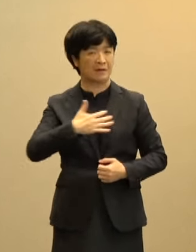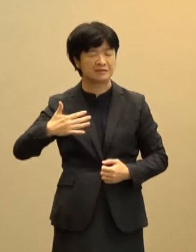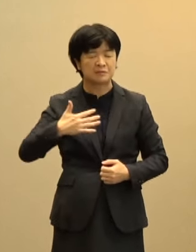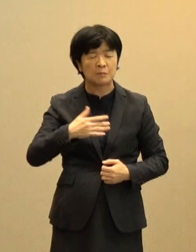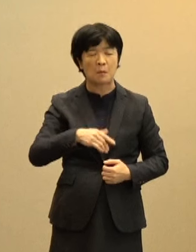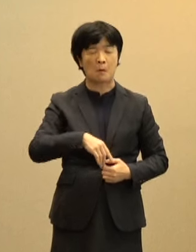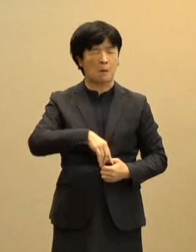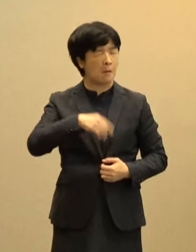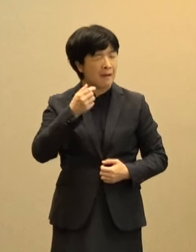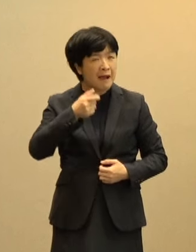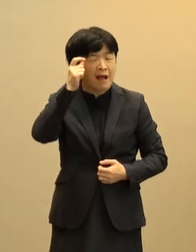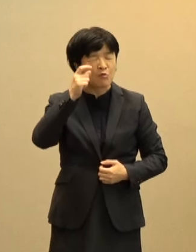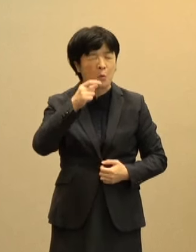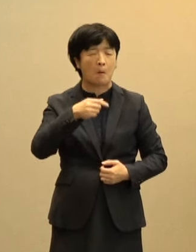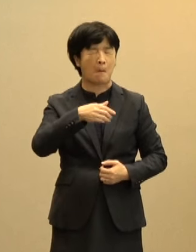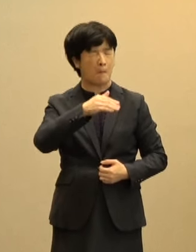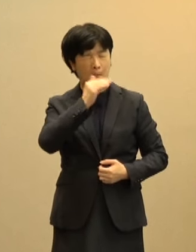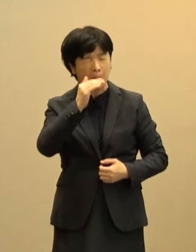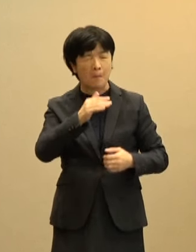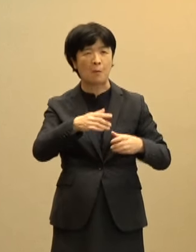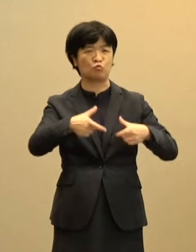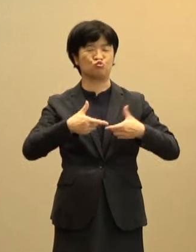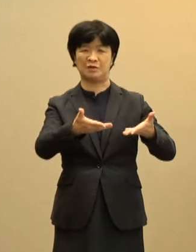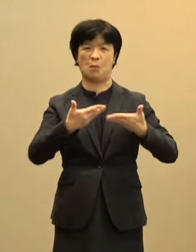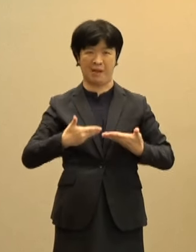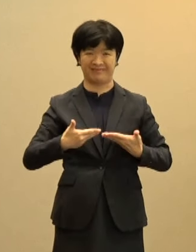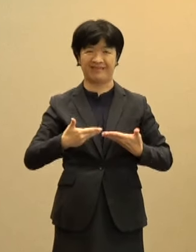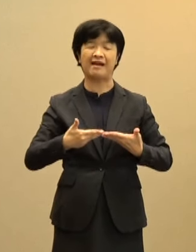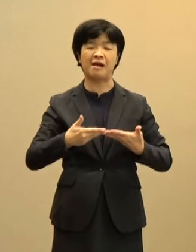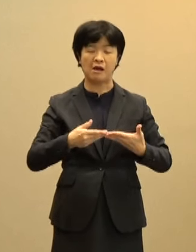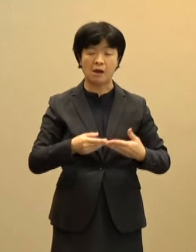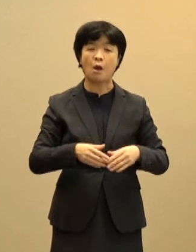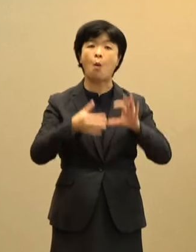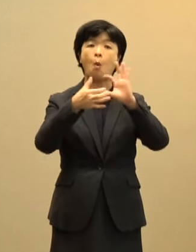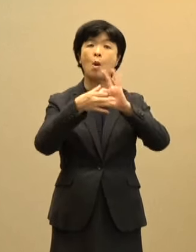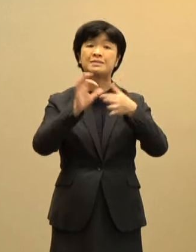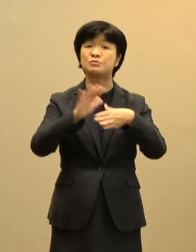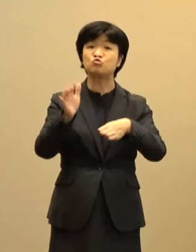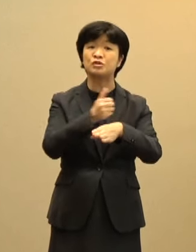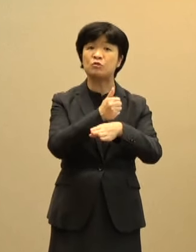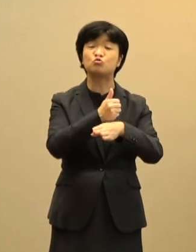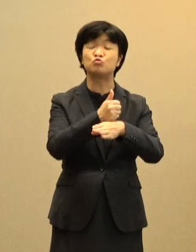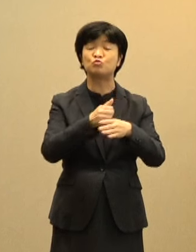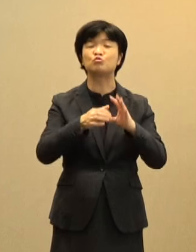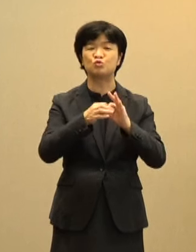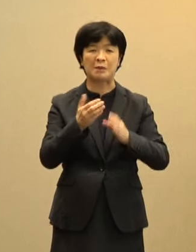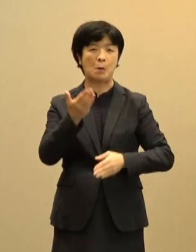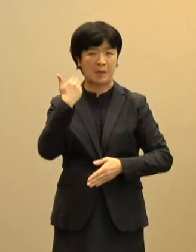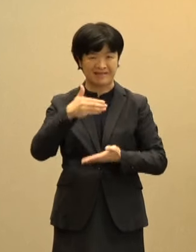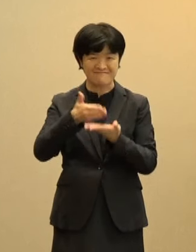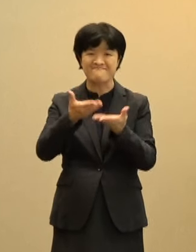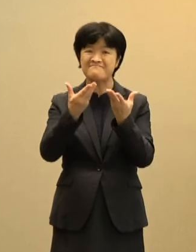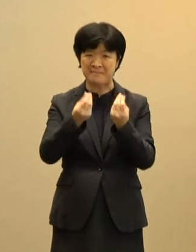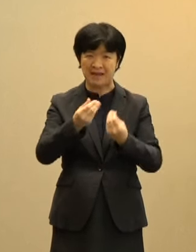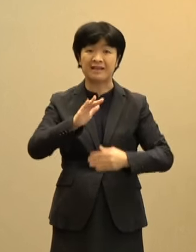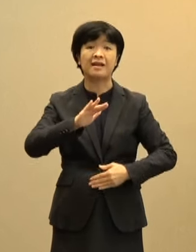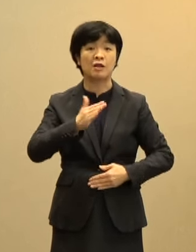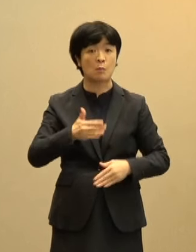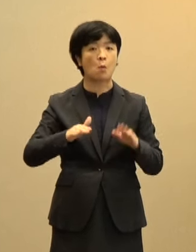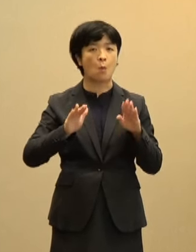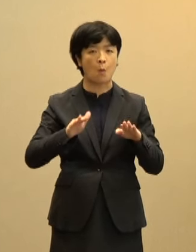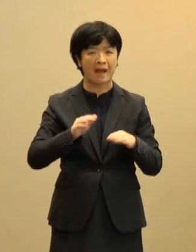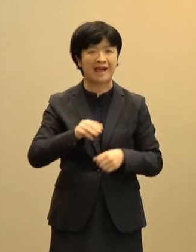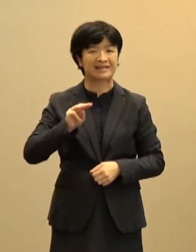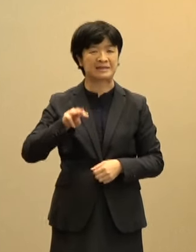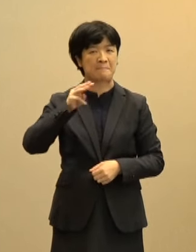動を与えていただきました。オリンピックの選手の皆様への表彰については先月の会見でお知らせをしたところですが、この度